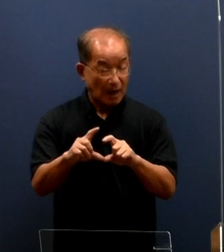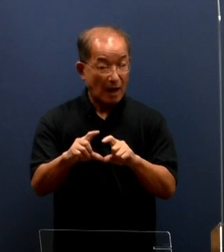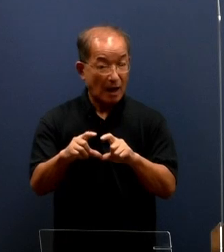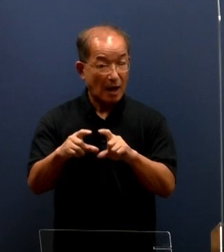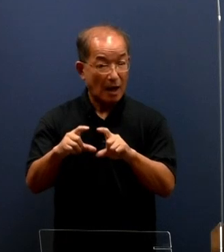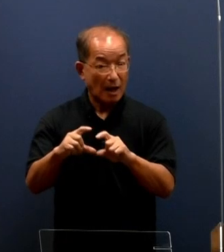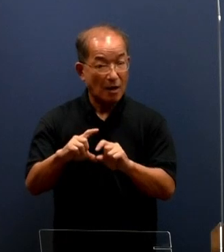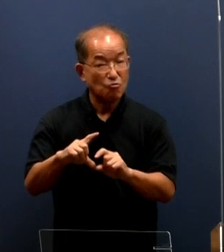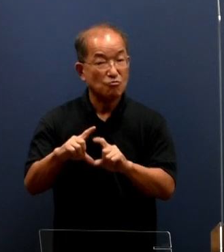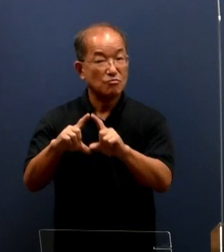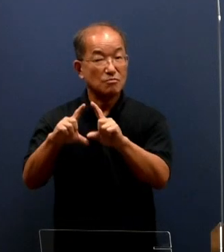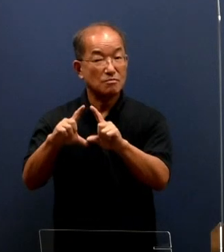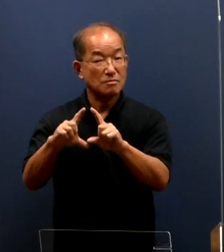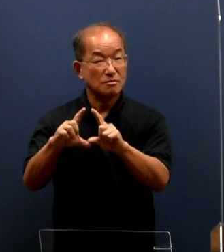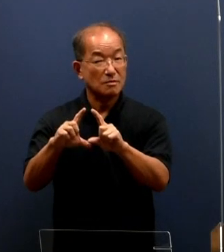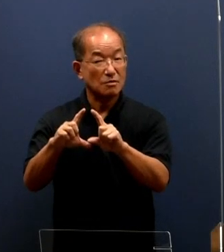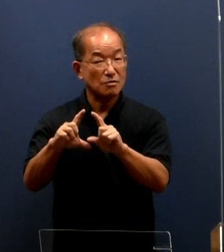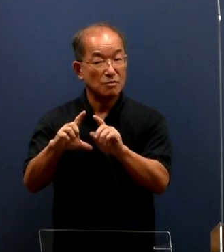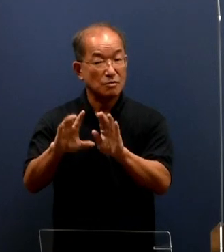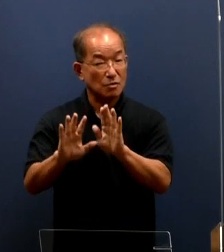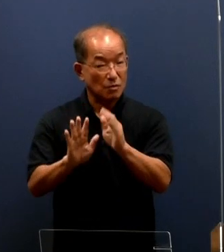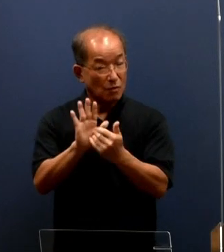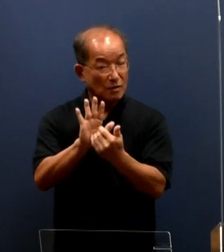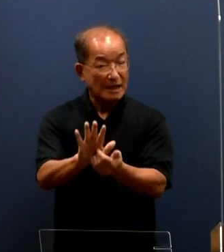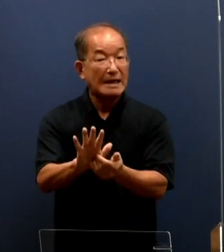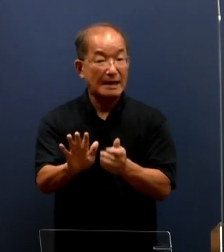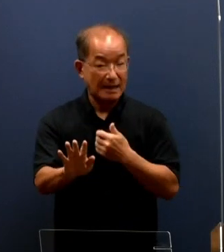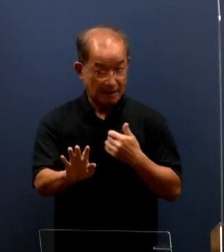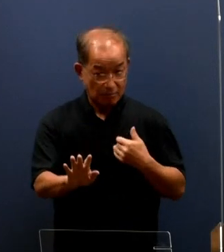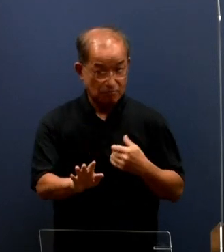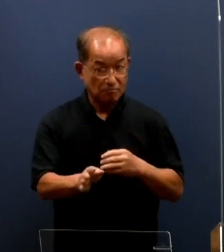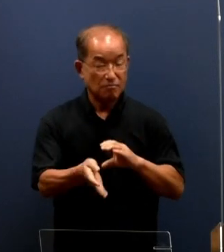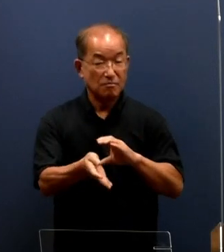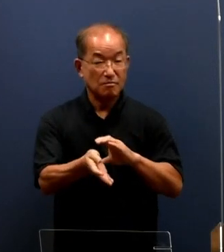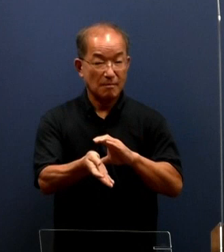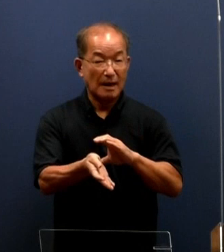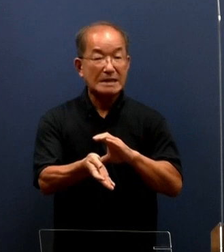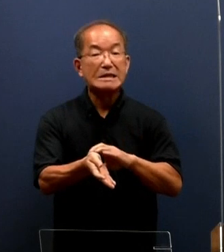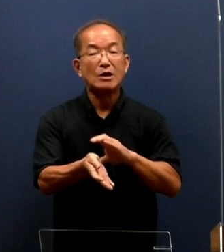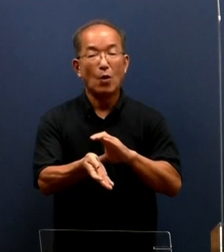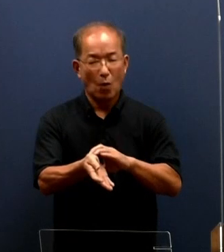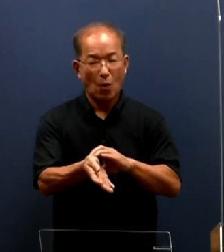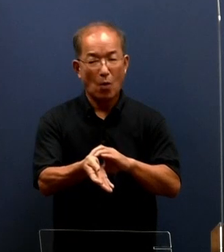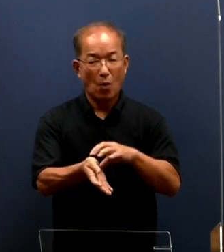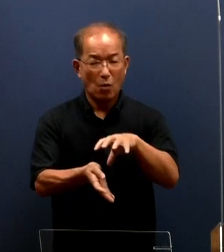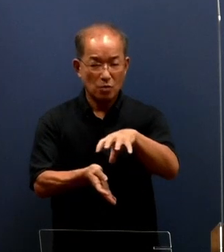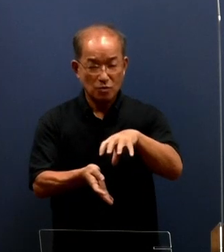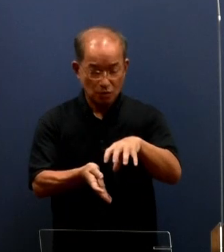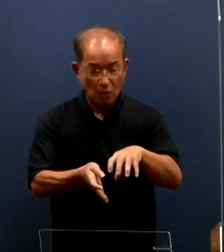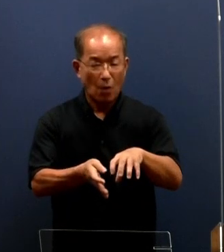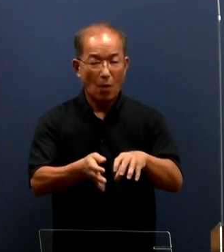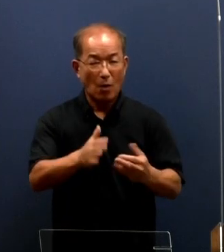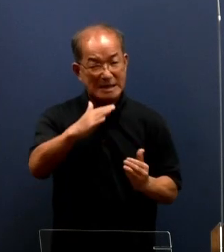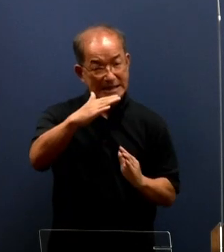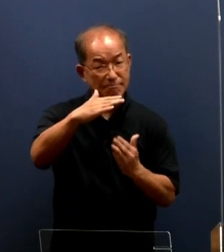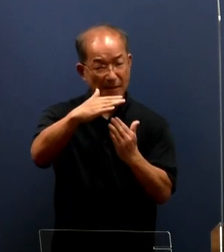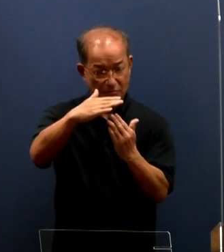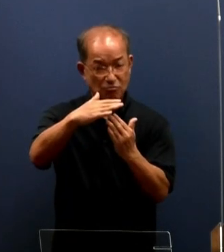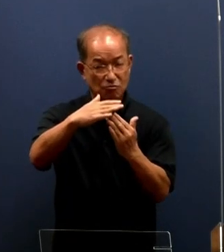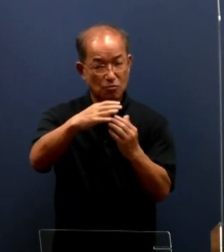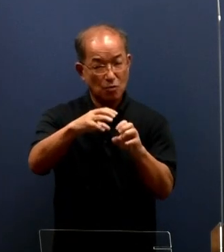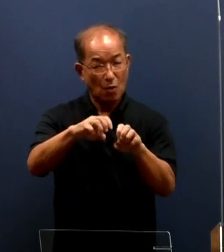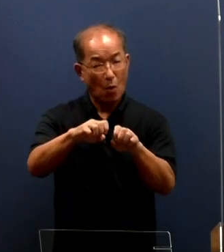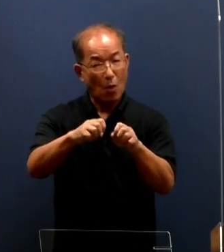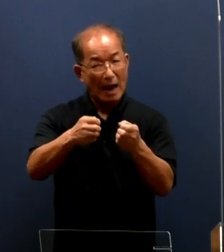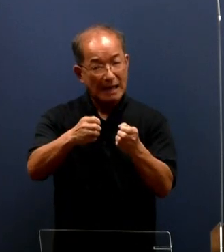ということを考えると、なんとか医療逼迫というか、医療崩壊的なことというのは避け